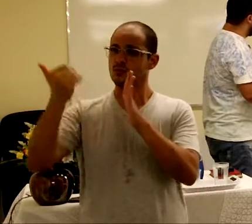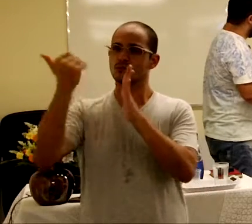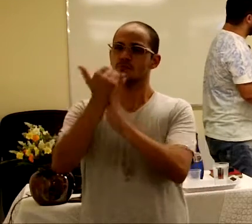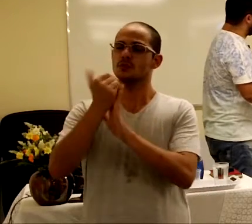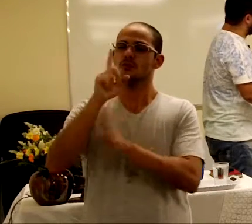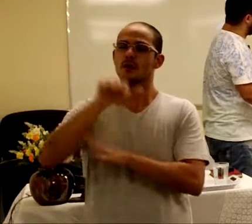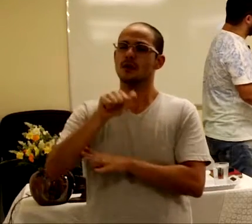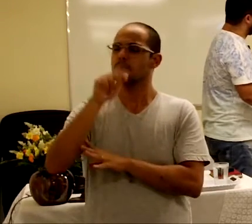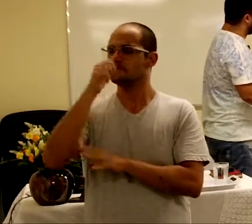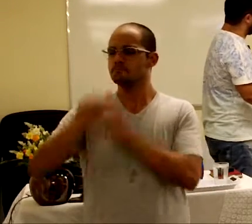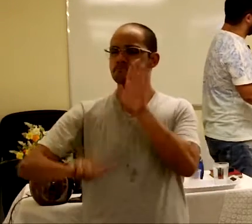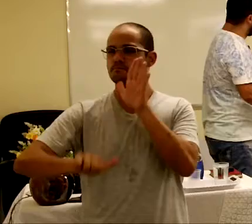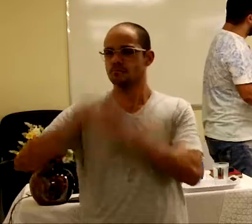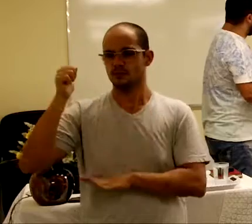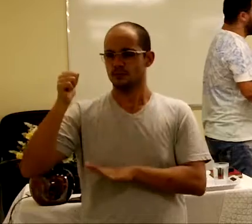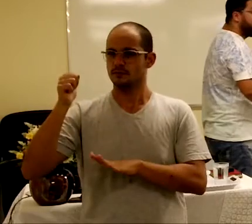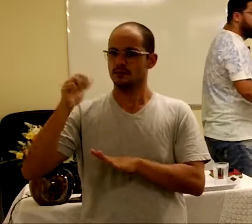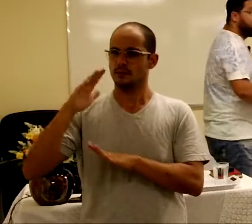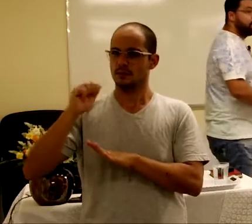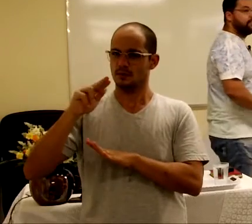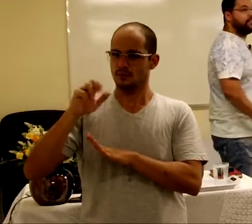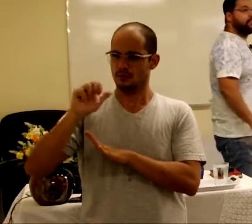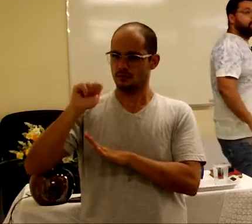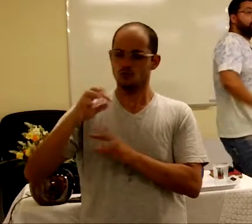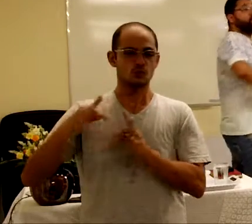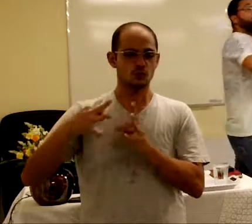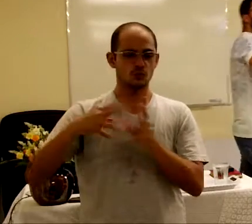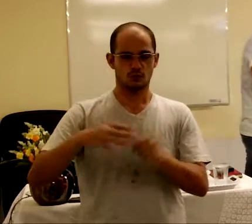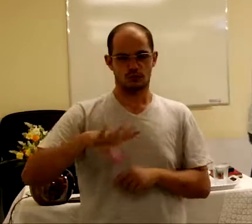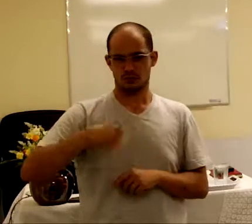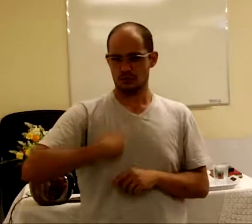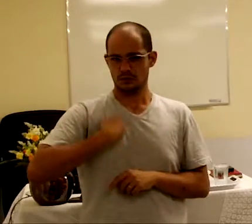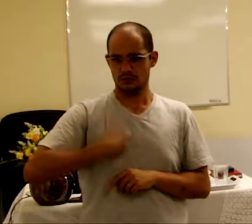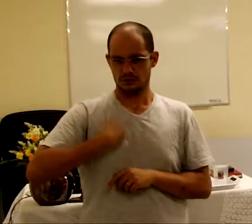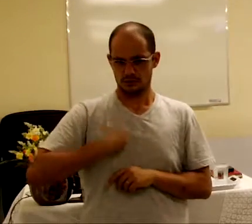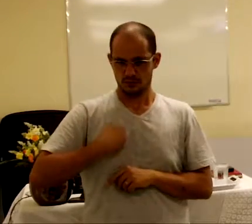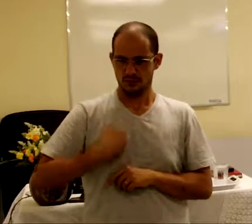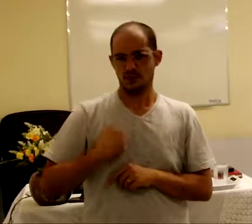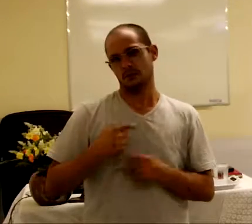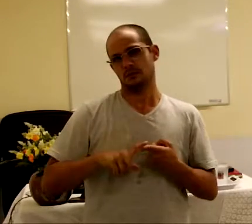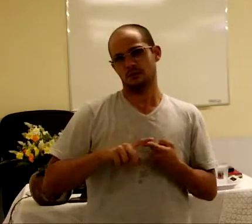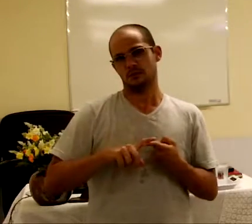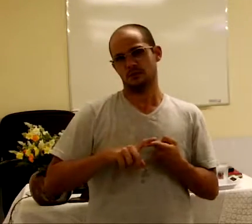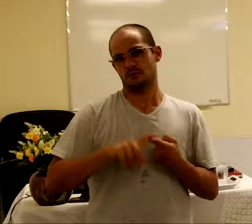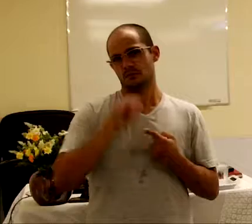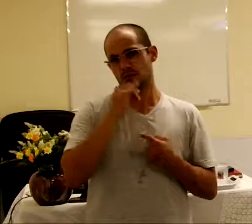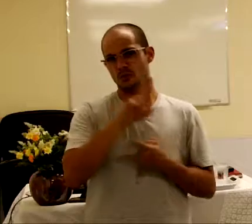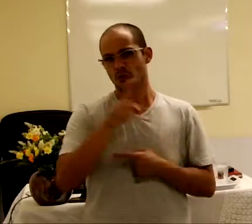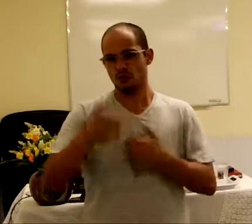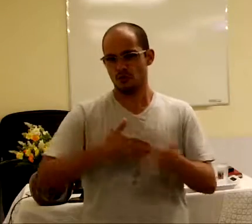causa primária de todas as coisas, seja qual for o nome que lhe dê. Você pode dar o nome que você quiser. Oxalá, Xangô,